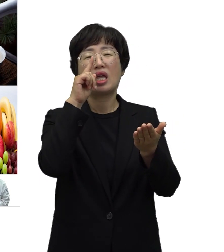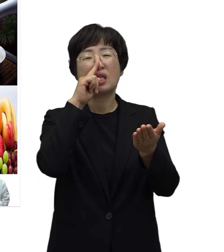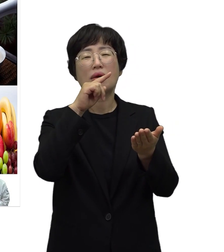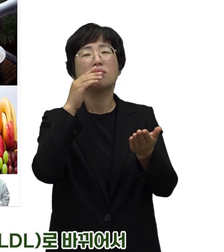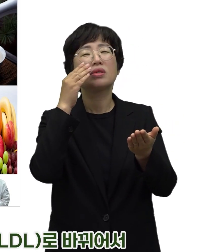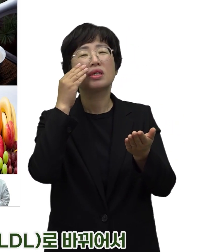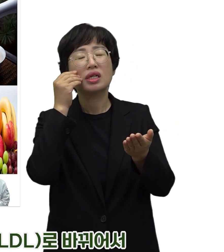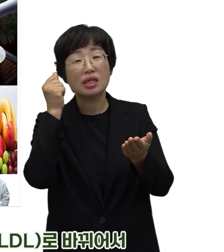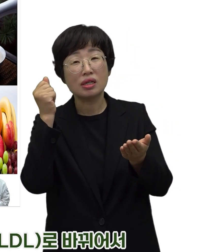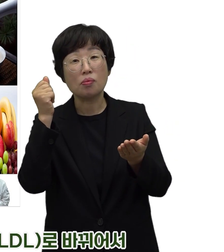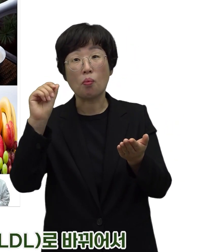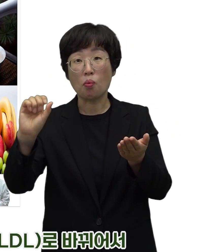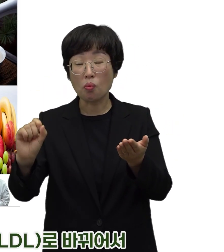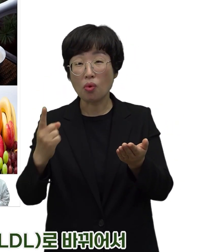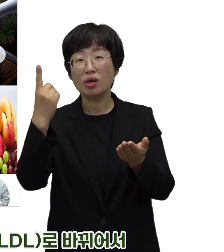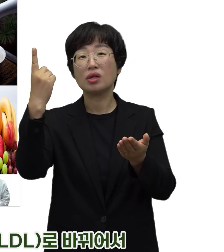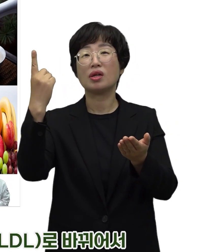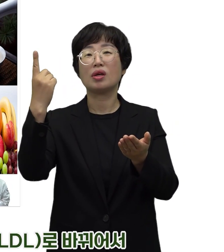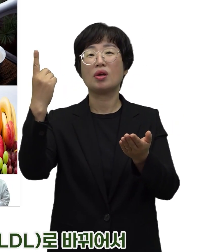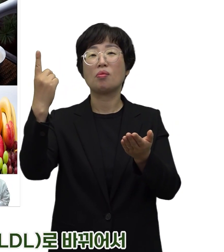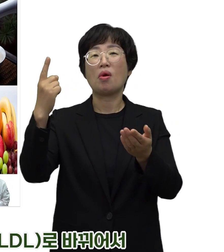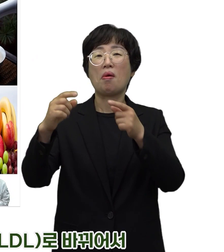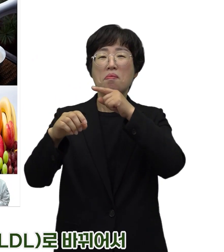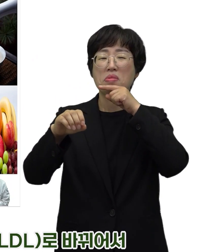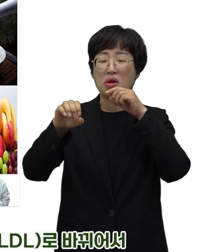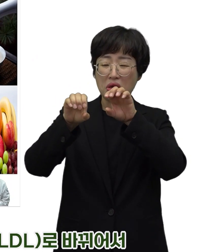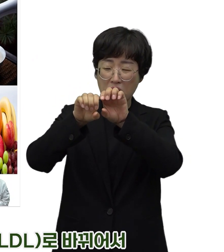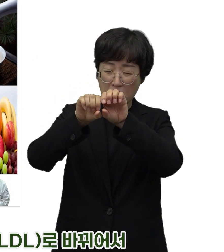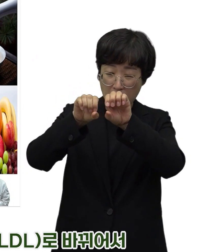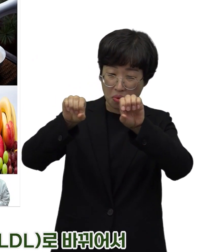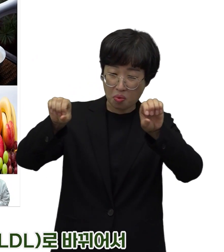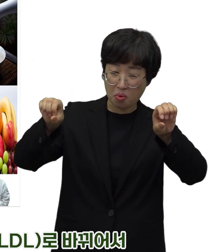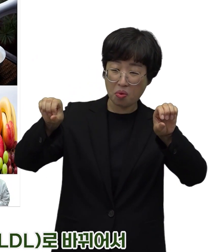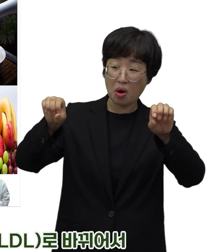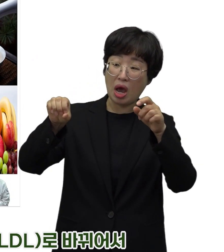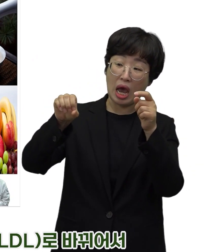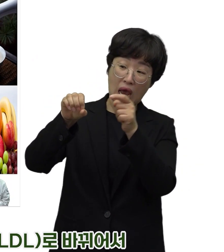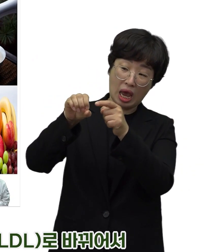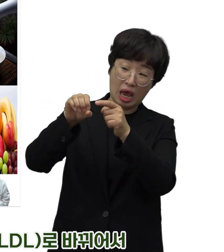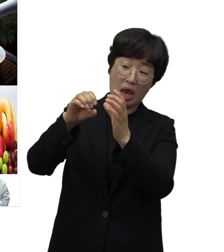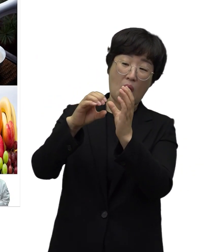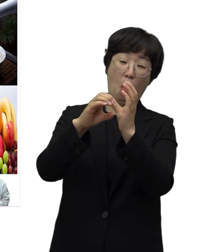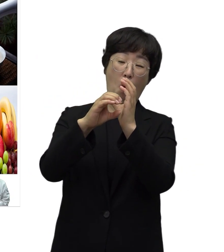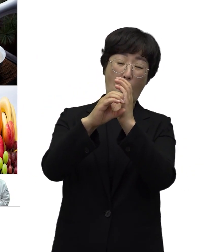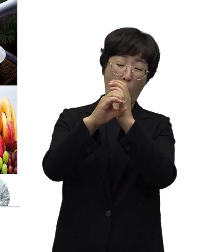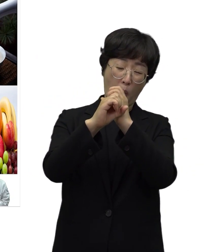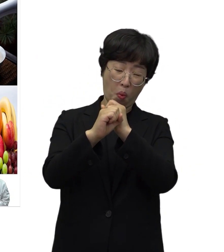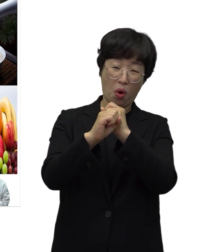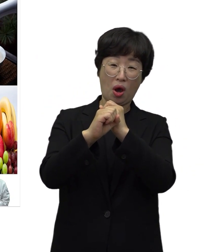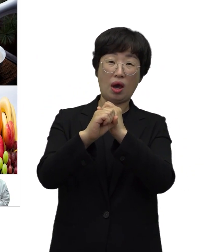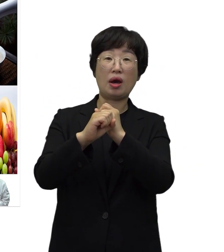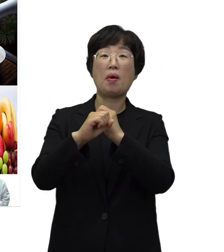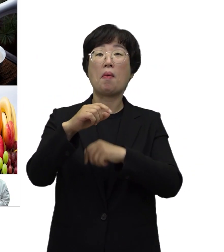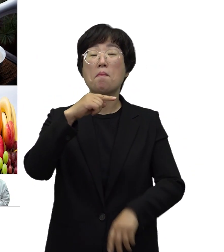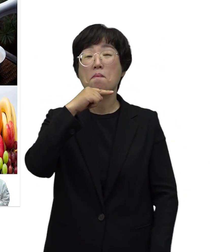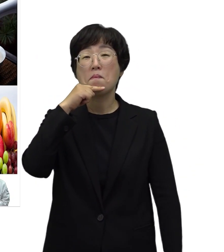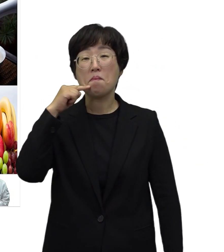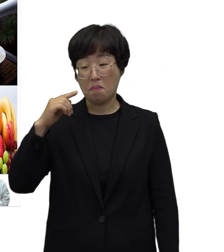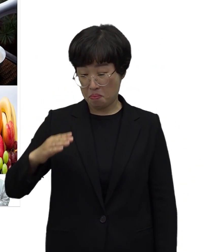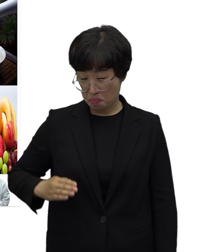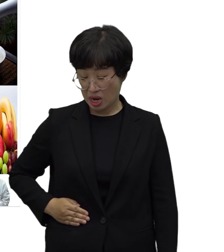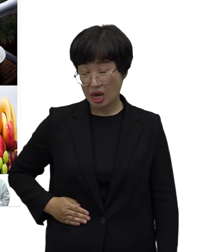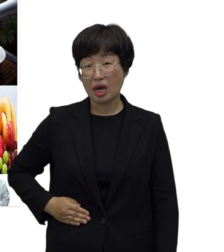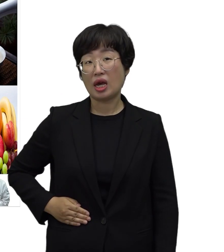전환하게 되고 이 중성지방은 저밀도 콜레스테롤로 바뀌어서 이제 죽상경화증을 악화시키기도